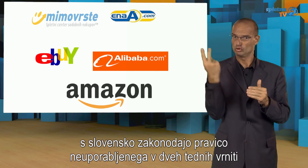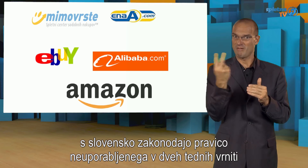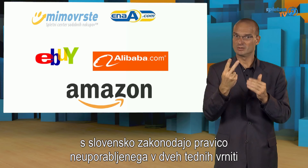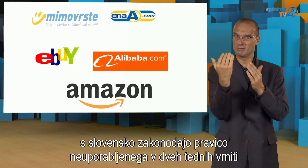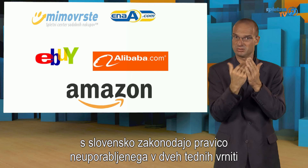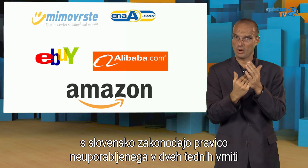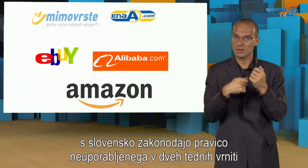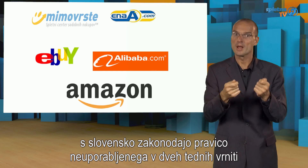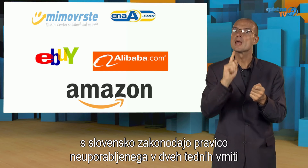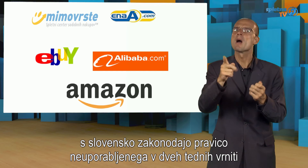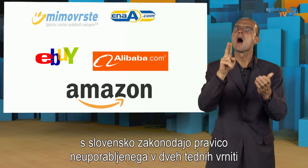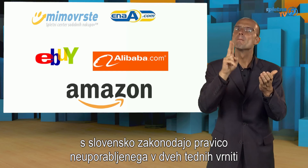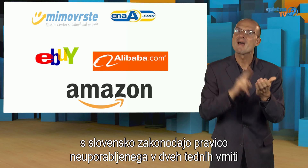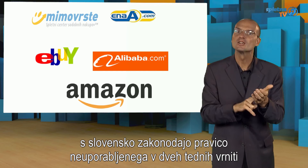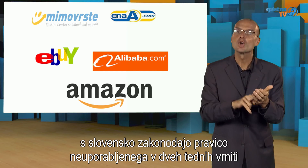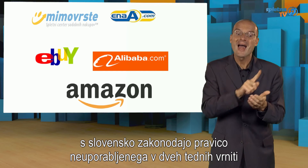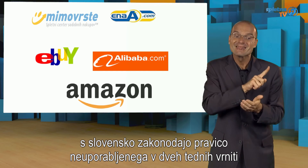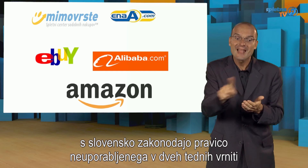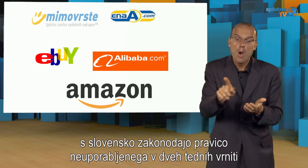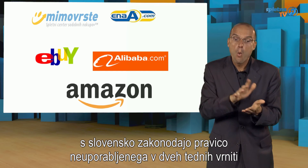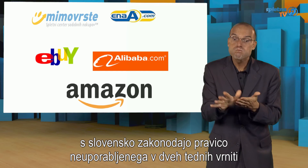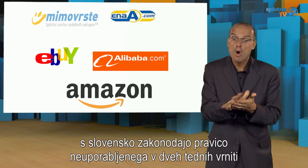2 tednih vrniti, tudi če z njim ni nič narobe.